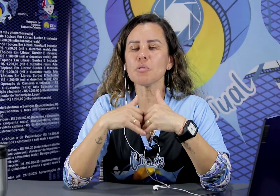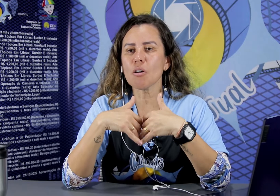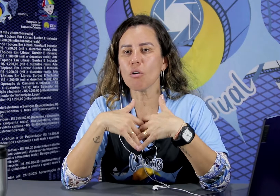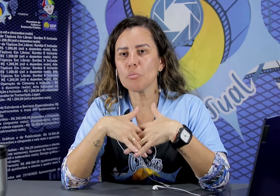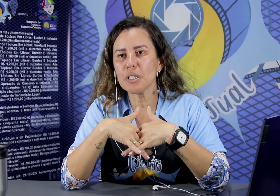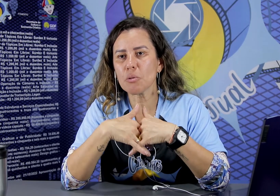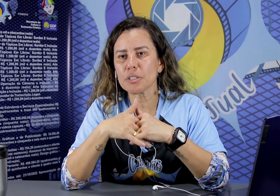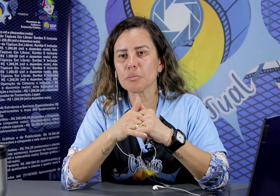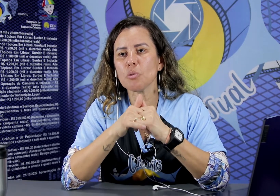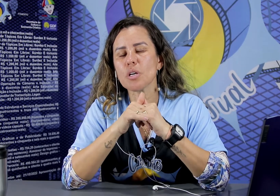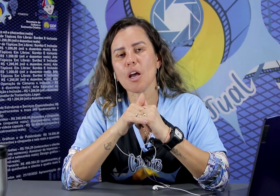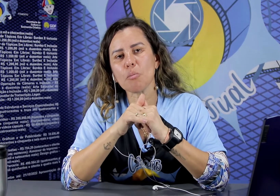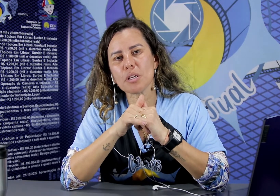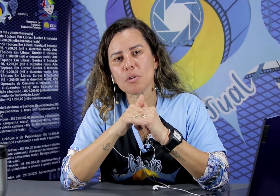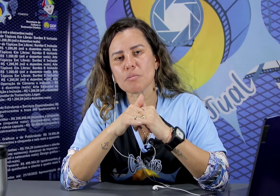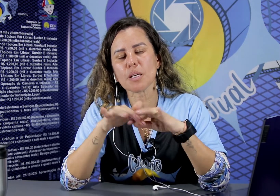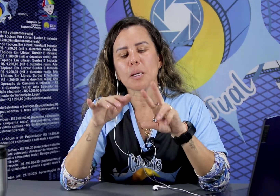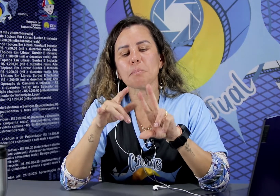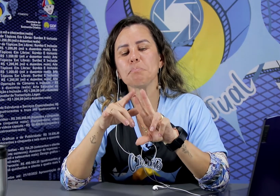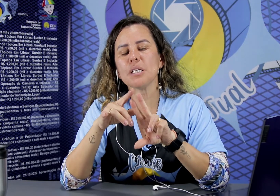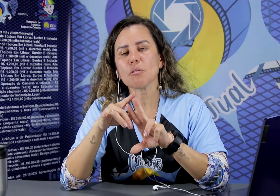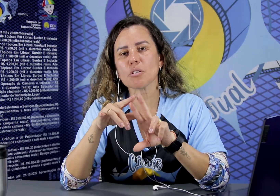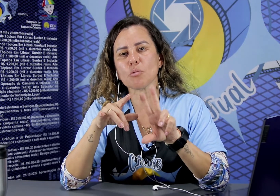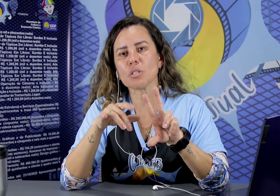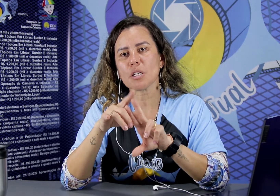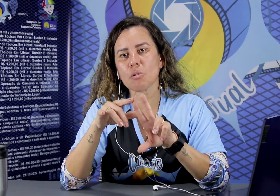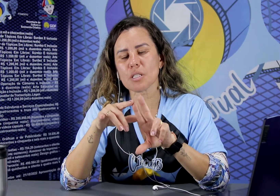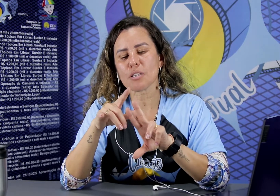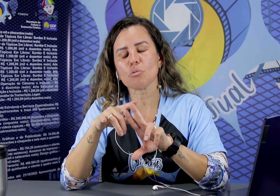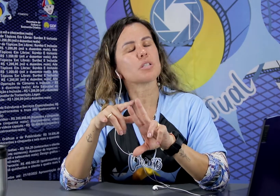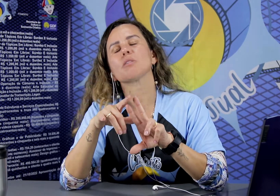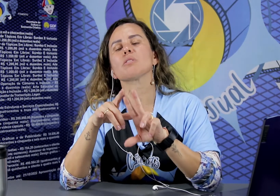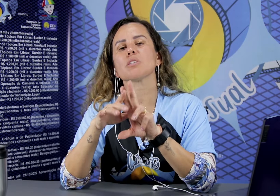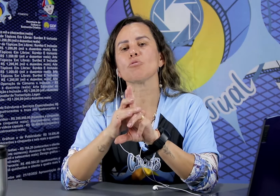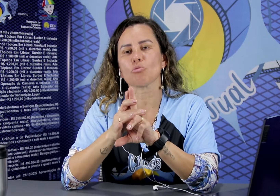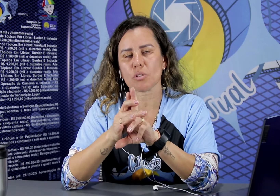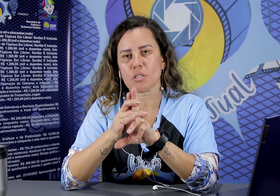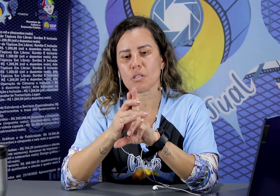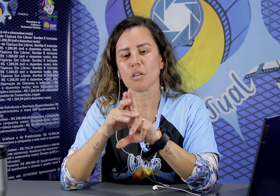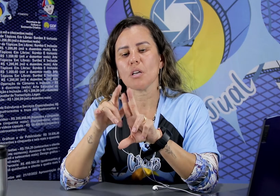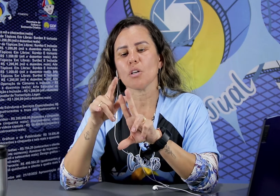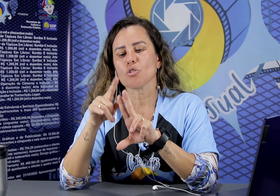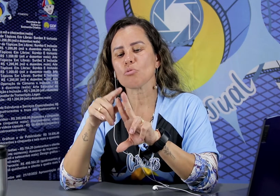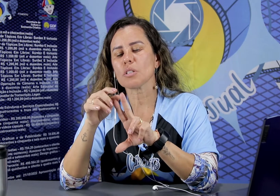agora o bilinguismo. O que é o bilinguismo? Bilinguismo, duas línguas. As duas línguas andam juntas. Juntas